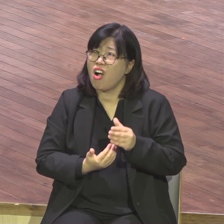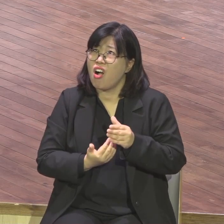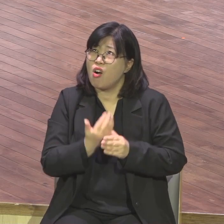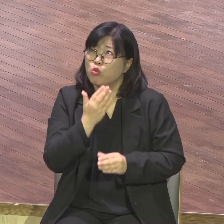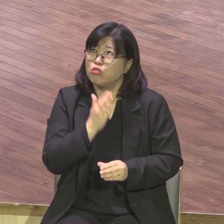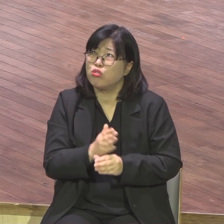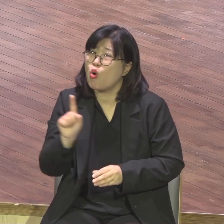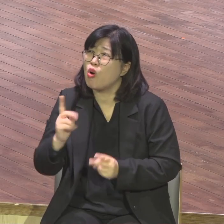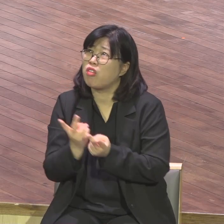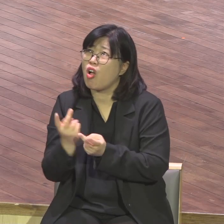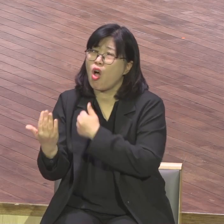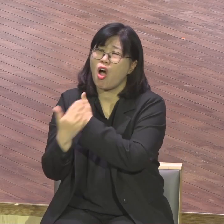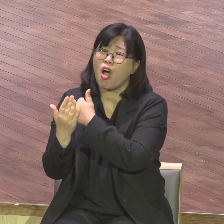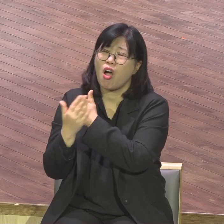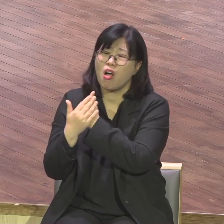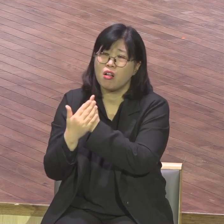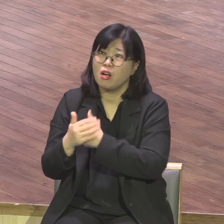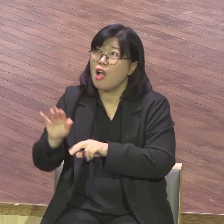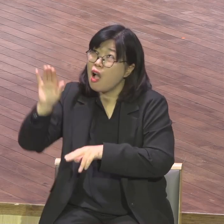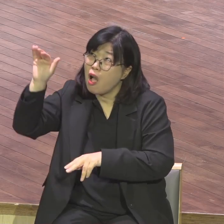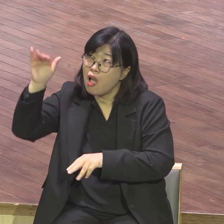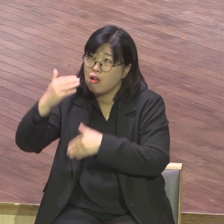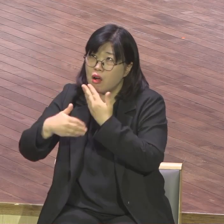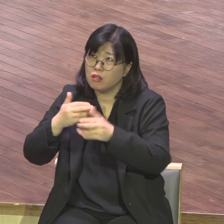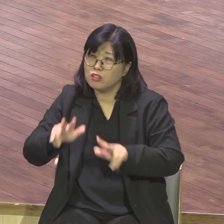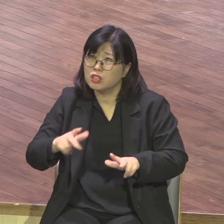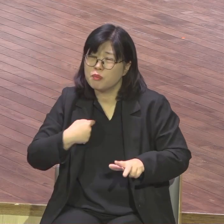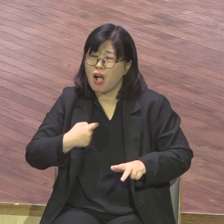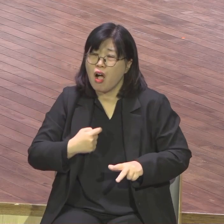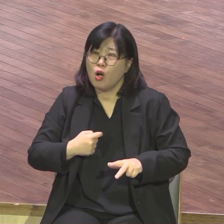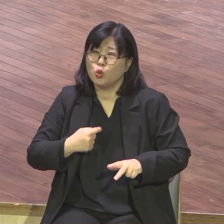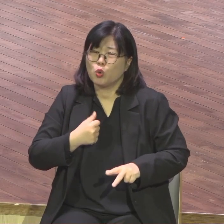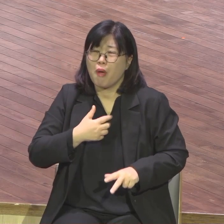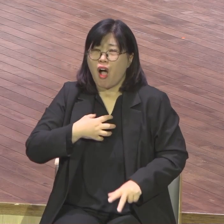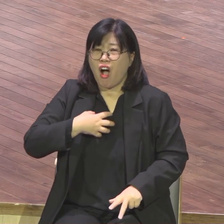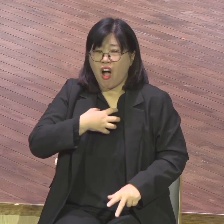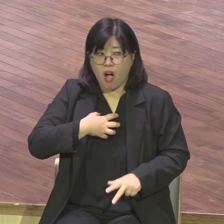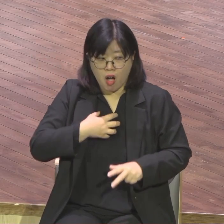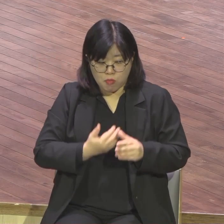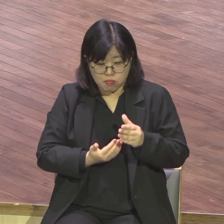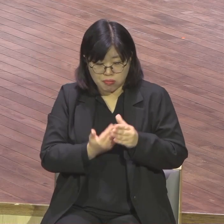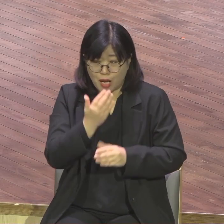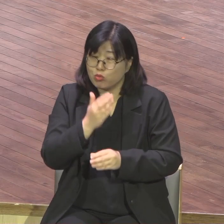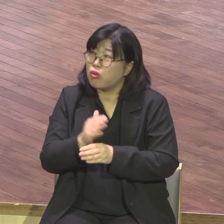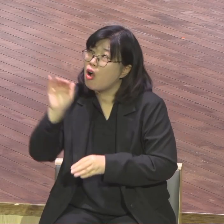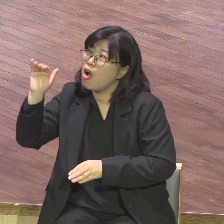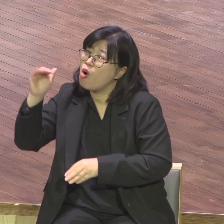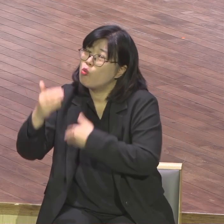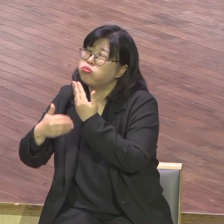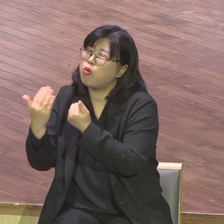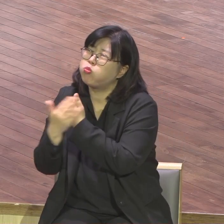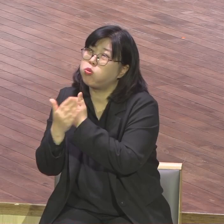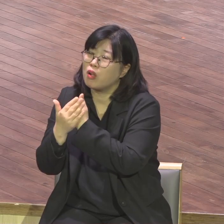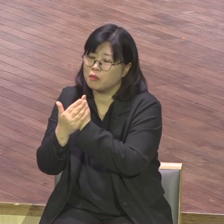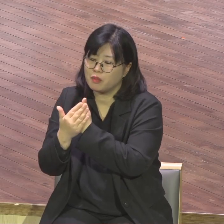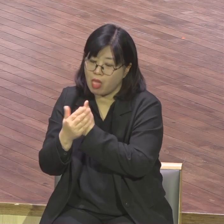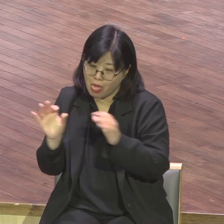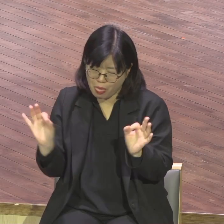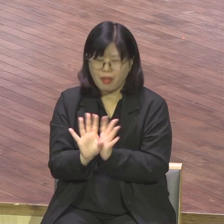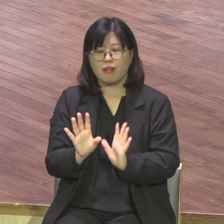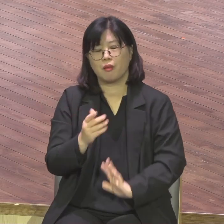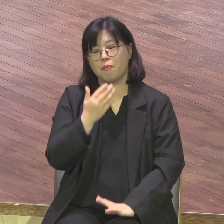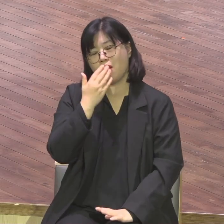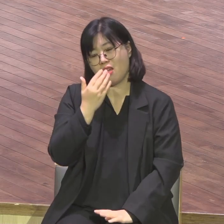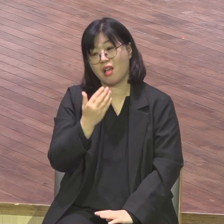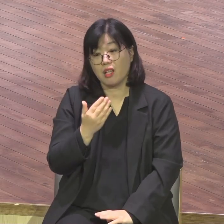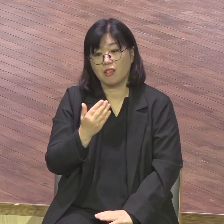금방 그냥 빛 대신 그리스도가 쫙 비추니까 염려 걱정은 싹 물러가고 없다니까. 영계 모든 성도들